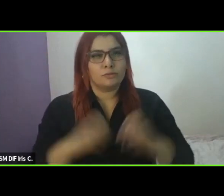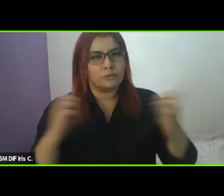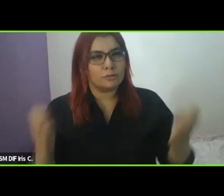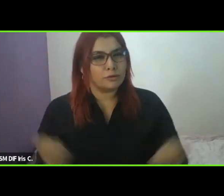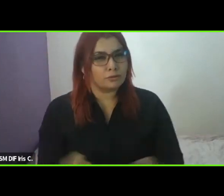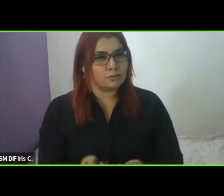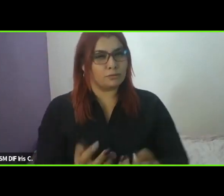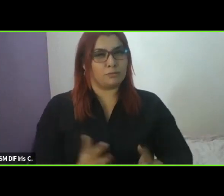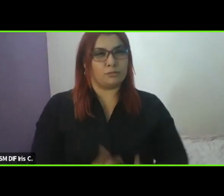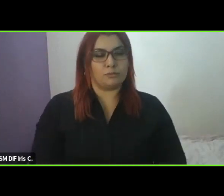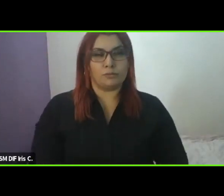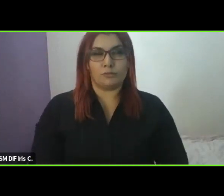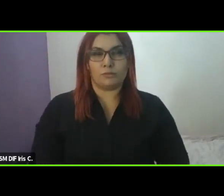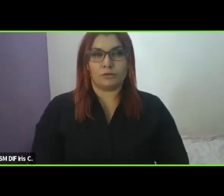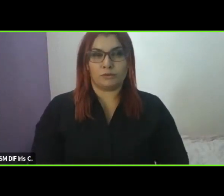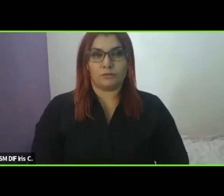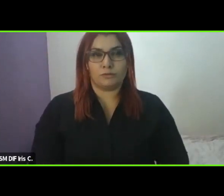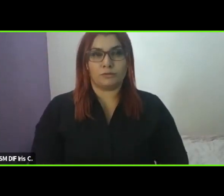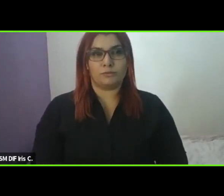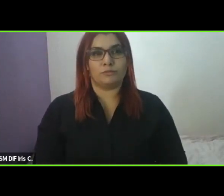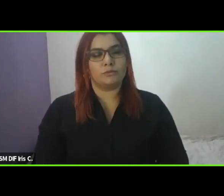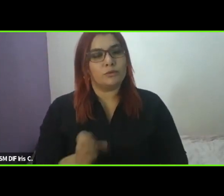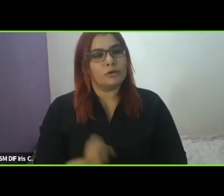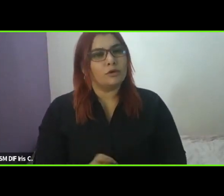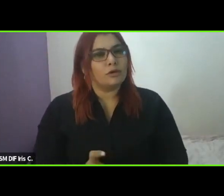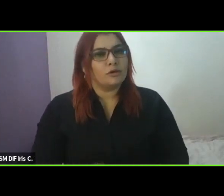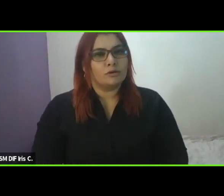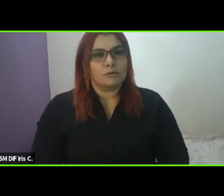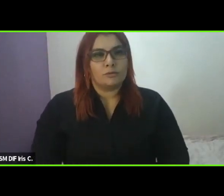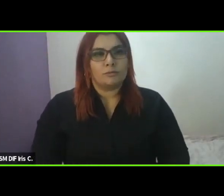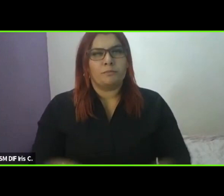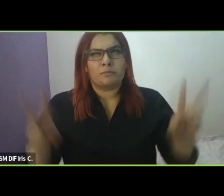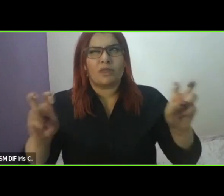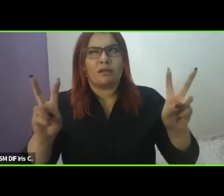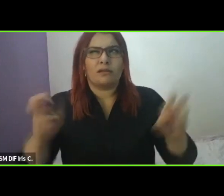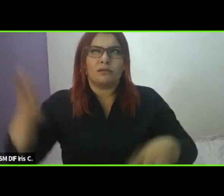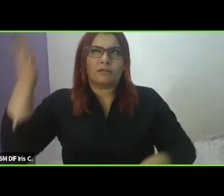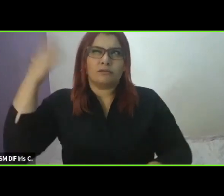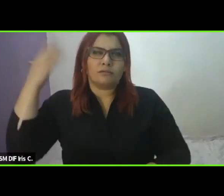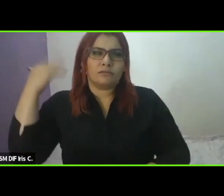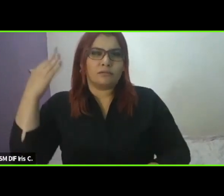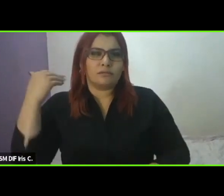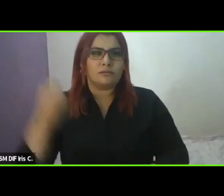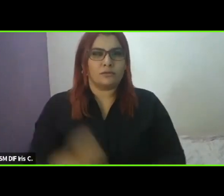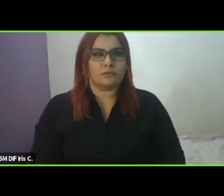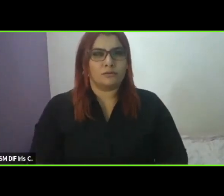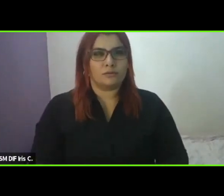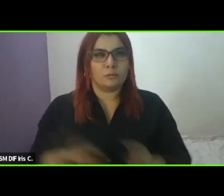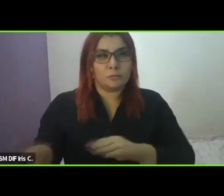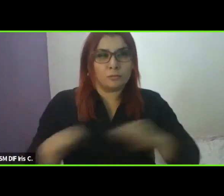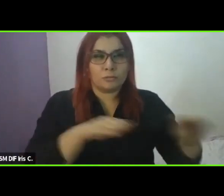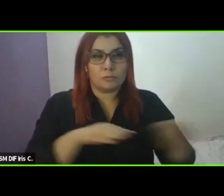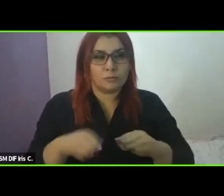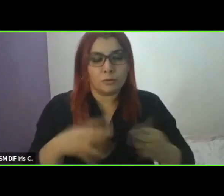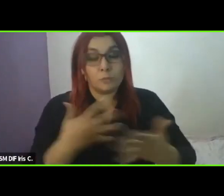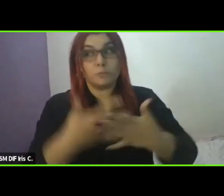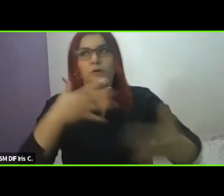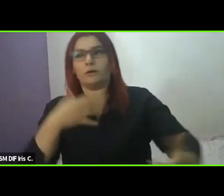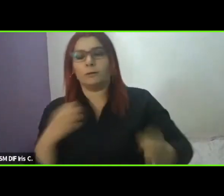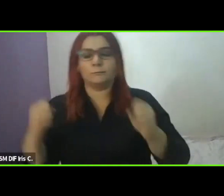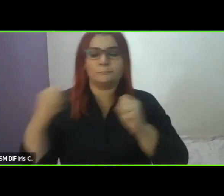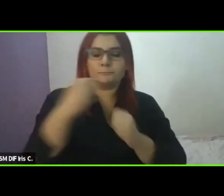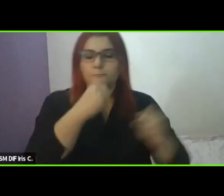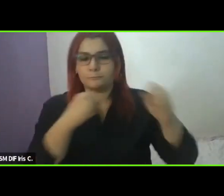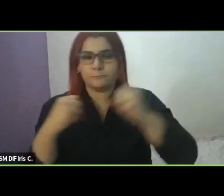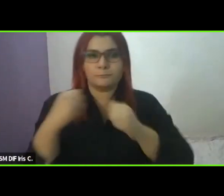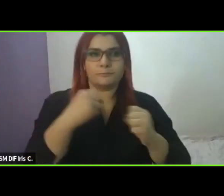organizó el colectivo La Lata, con una ponencia que titulé en ese momento Un tequila antes de que empiecen los trancazos. Entonces,